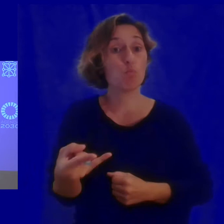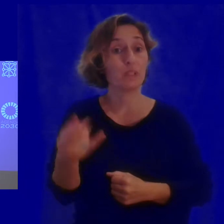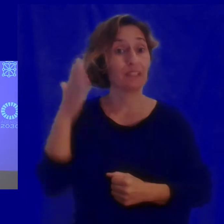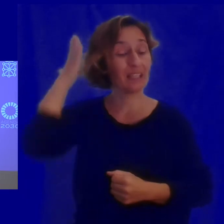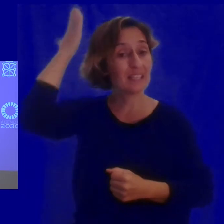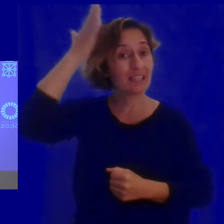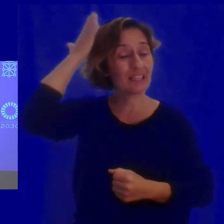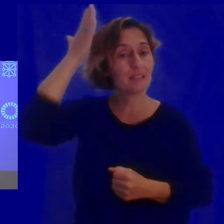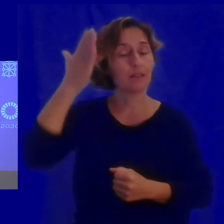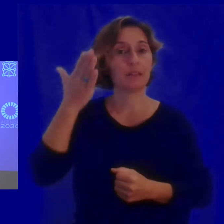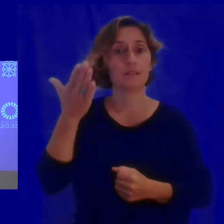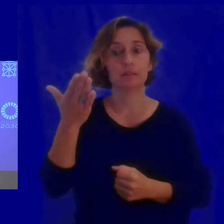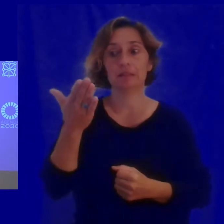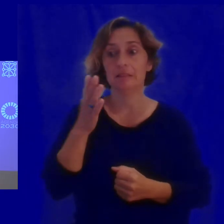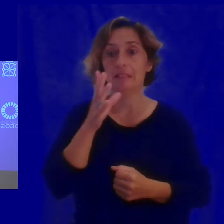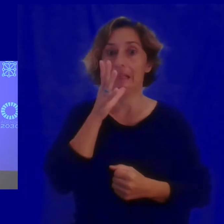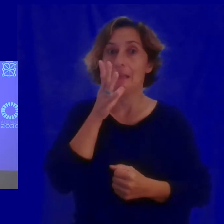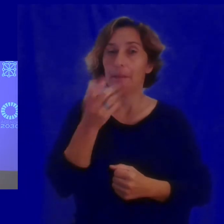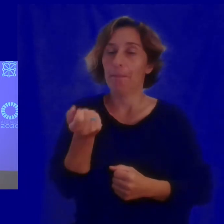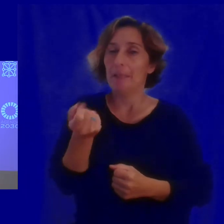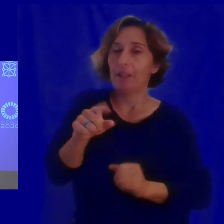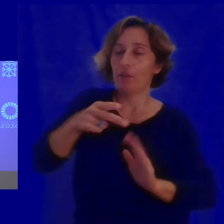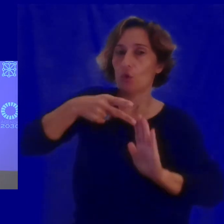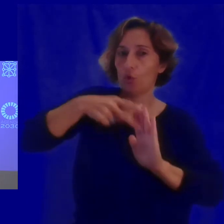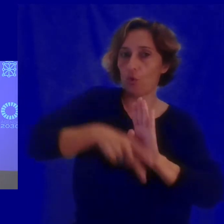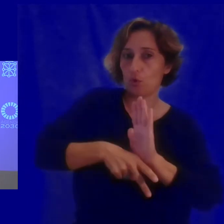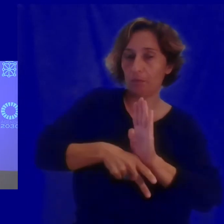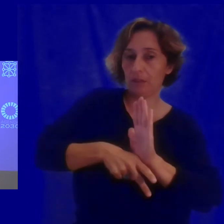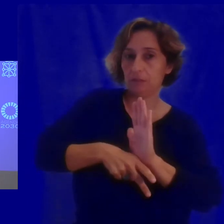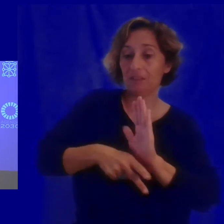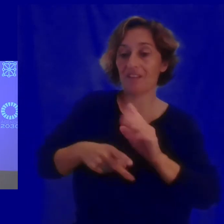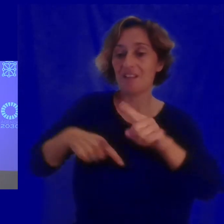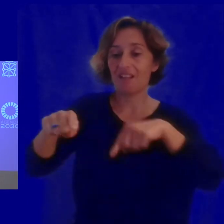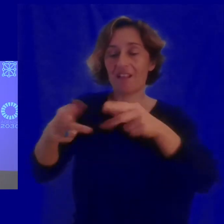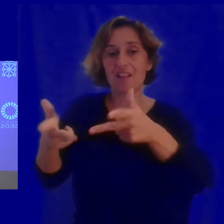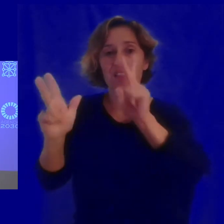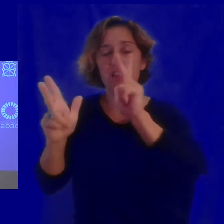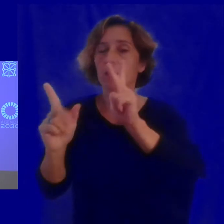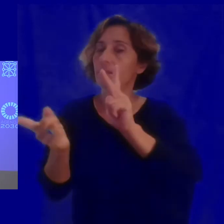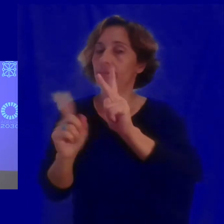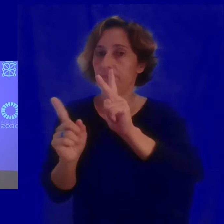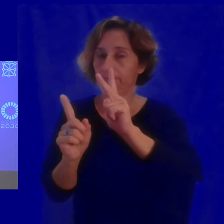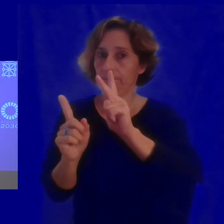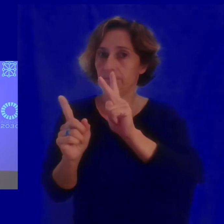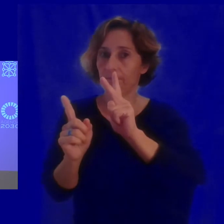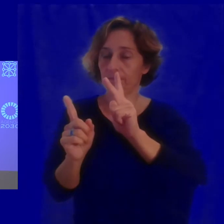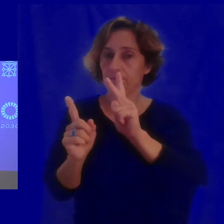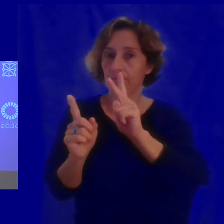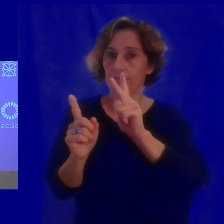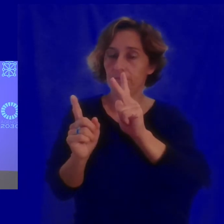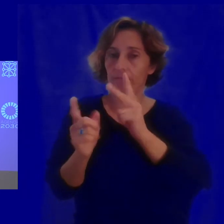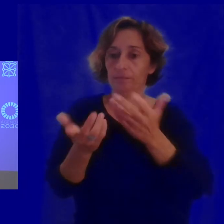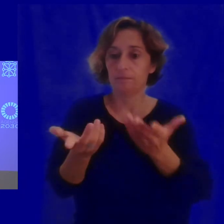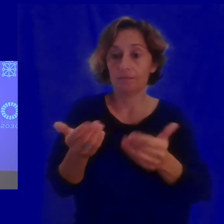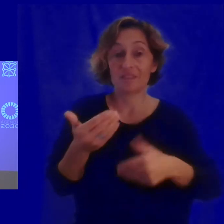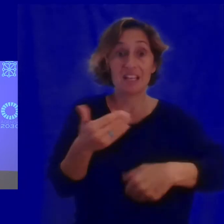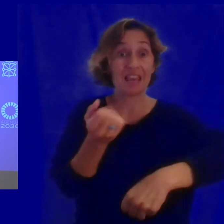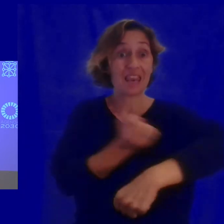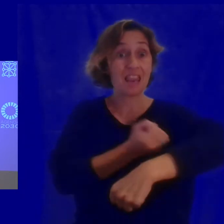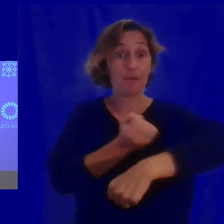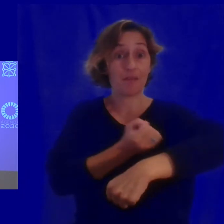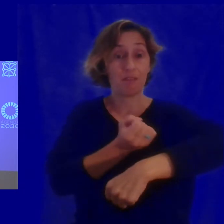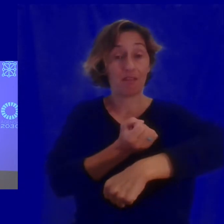cercano a las restricciones actuales que a la recuperación de la actividad. Nos jugamos el que una Navidad, que va a